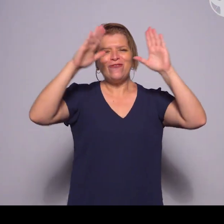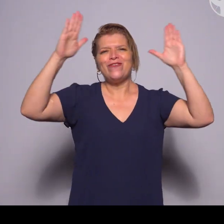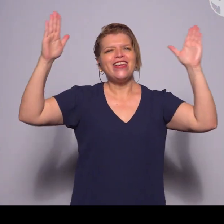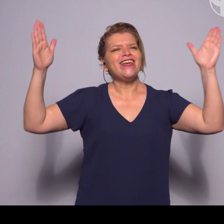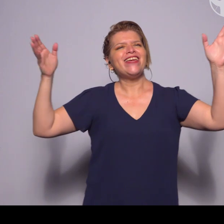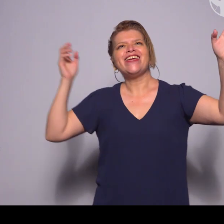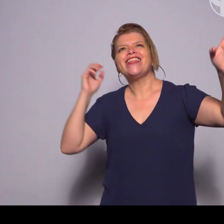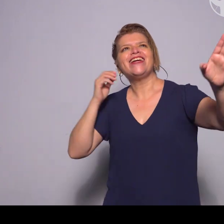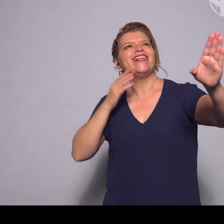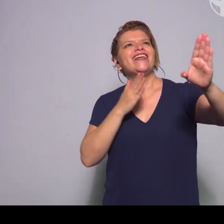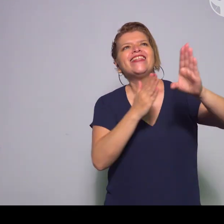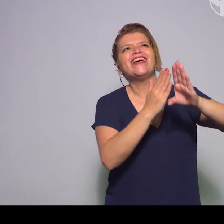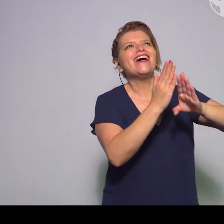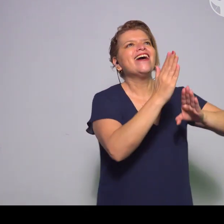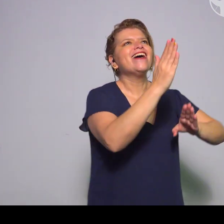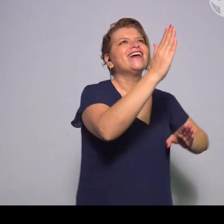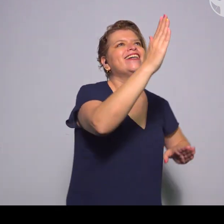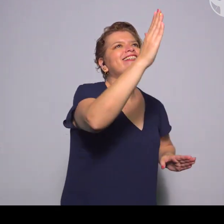Grande es tu